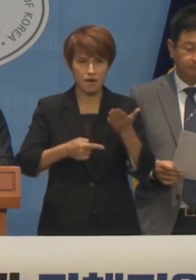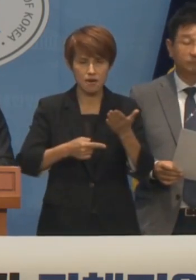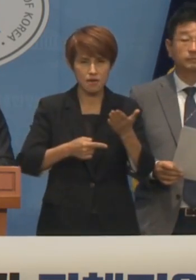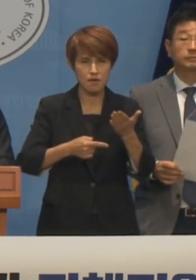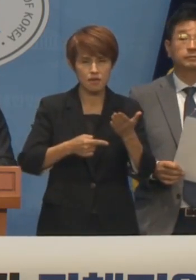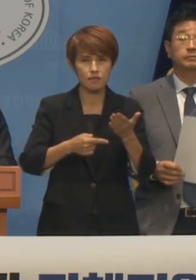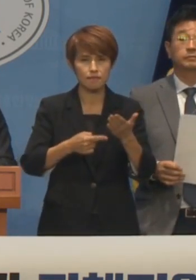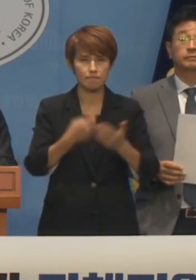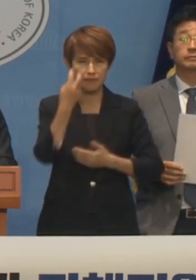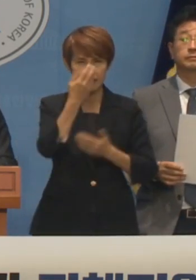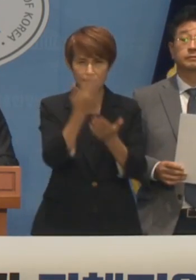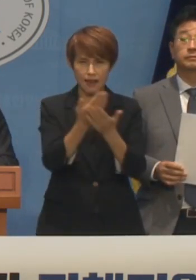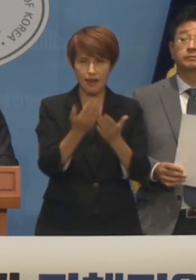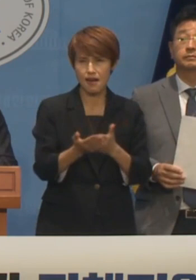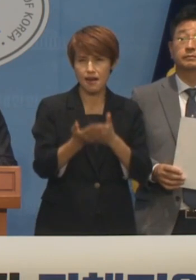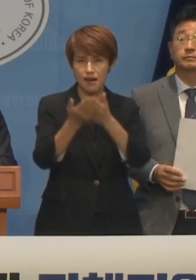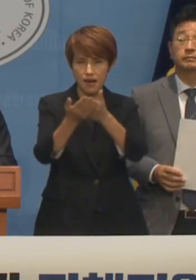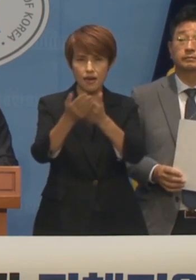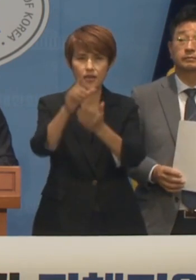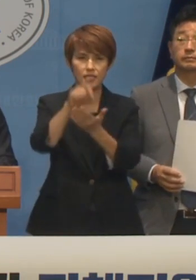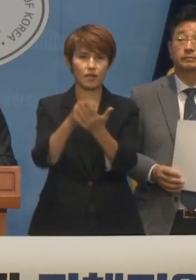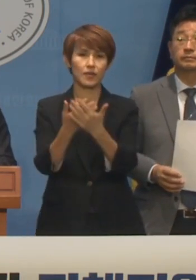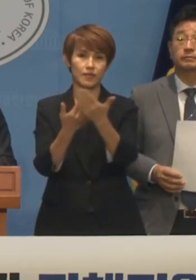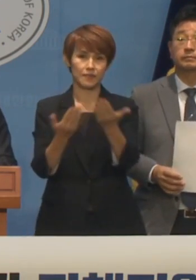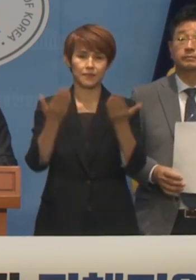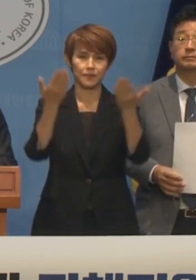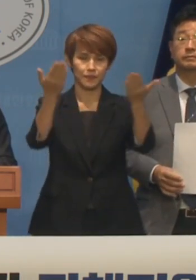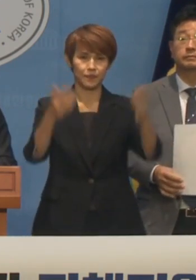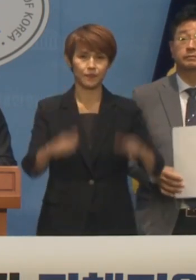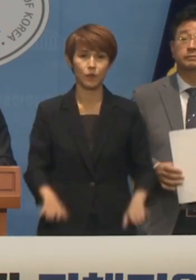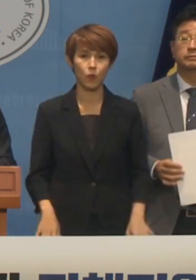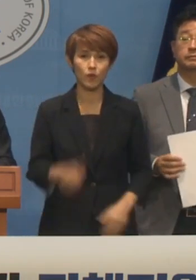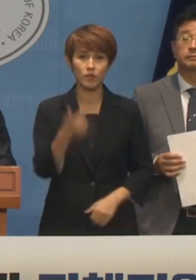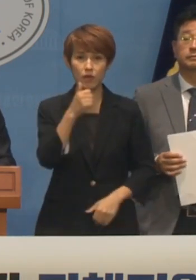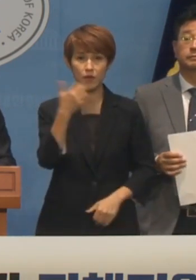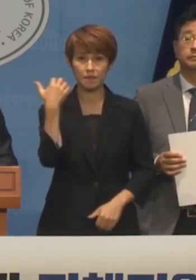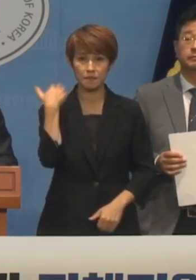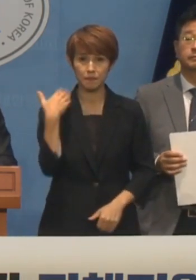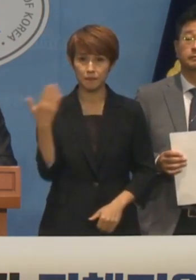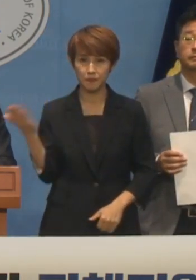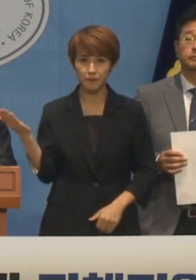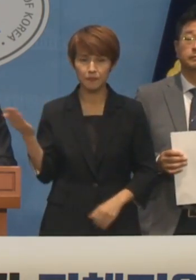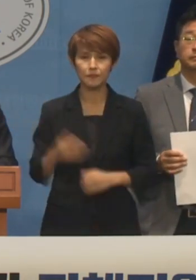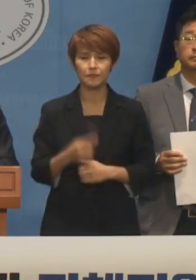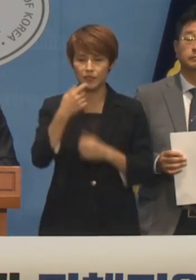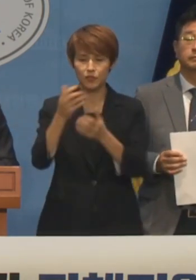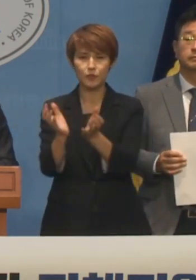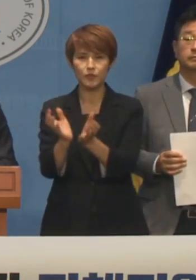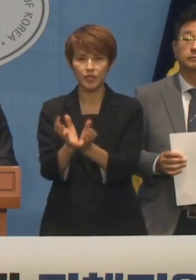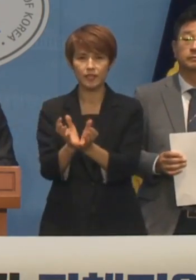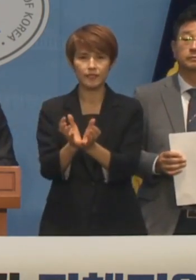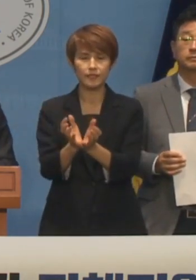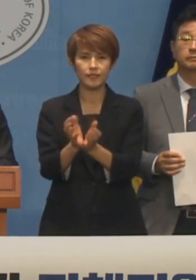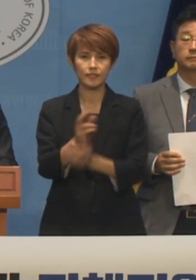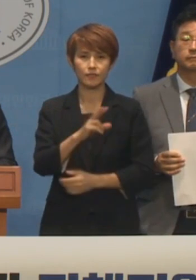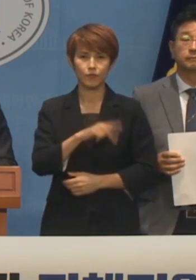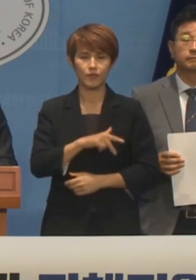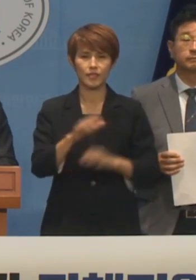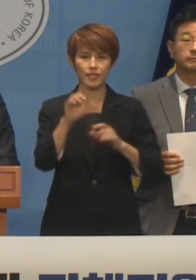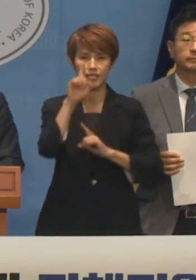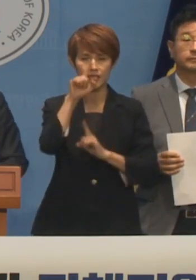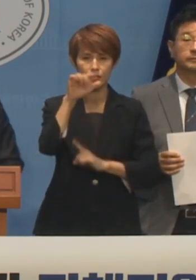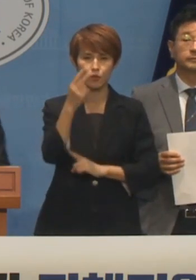환경노동위원회 위원 기자회견을 진행하도록 하겠습니다. 오늘 기자회견 사회를 맡은 저는 더불어민주당 인천 서구을 국회의원